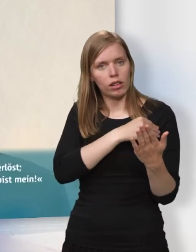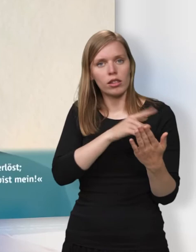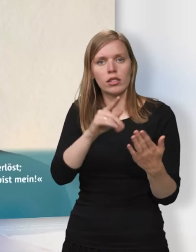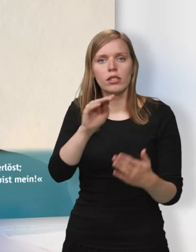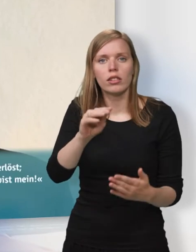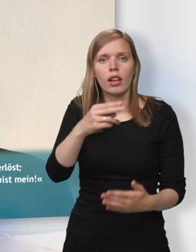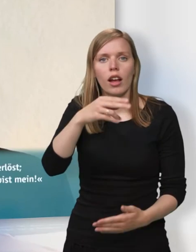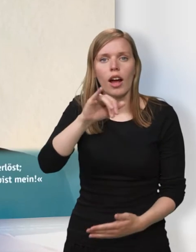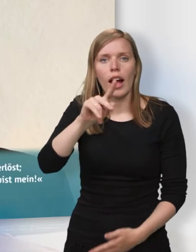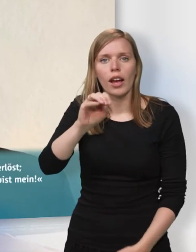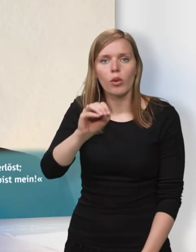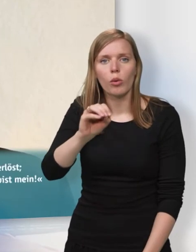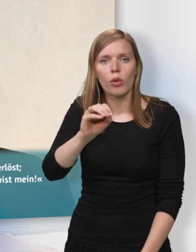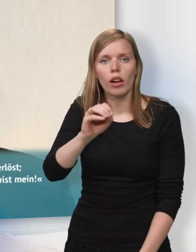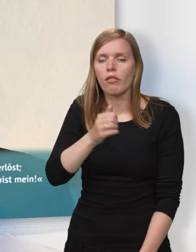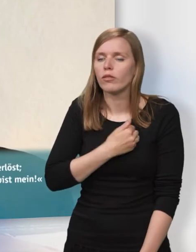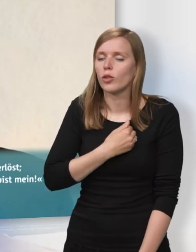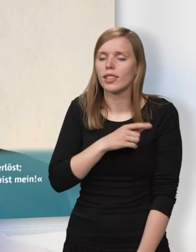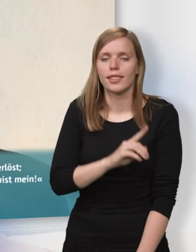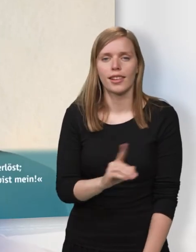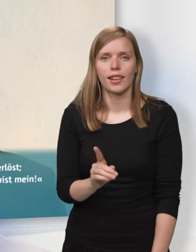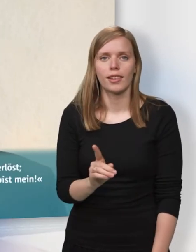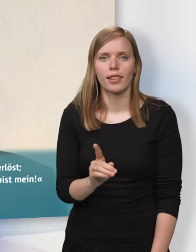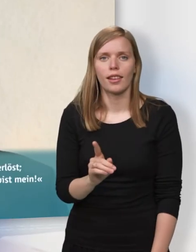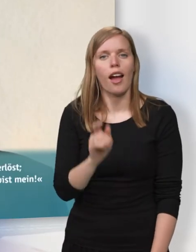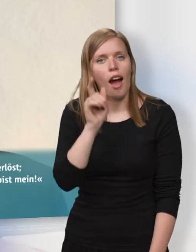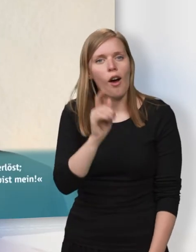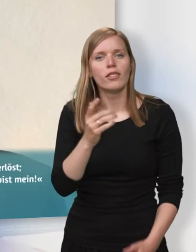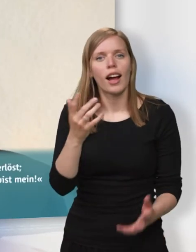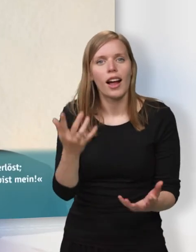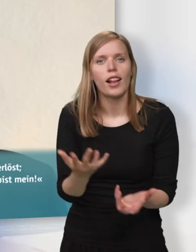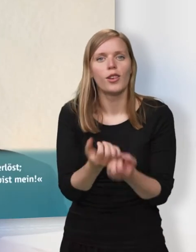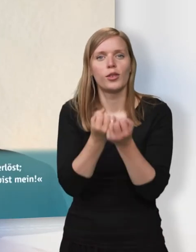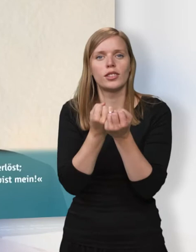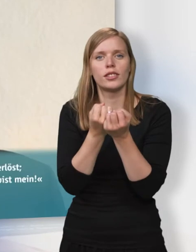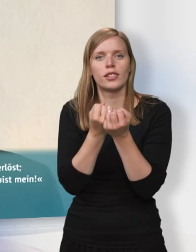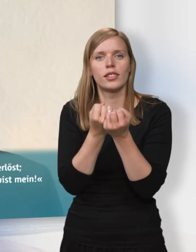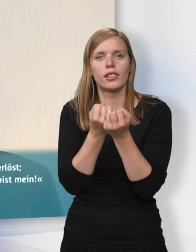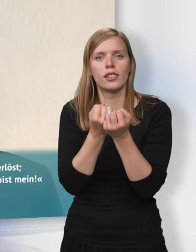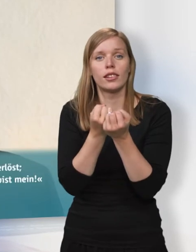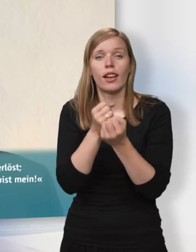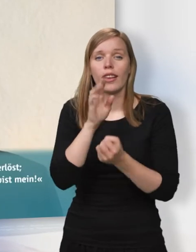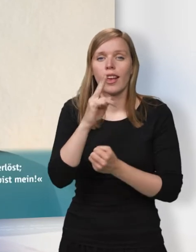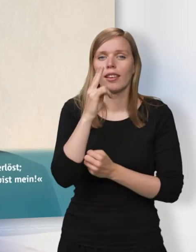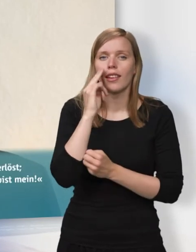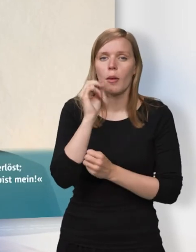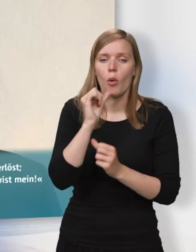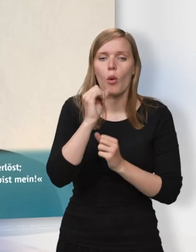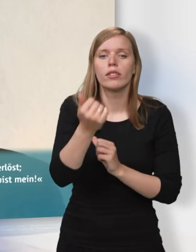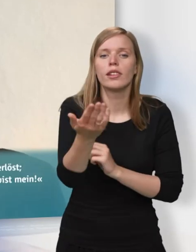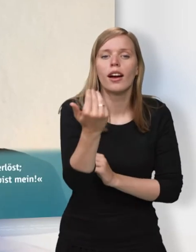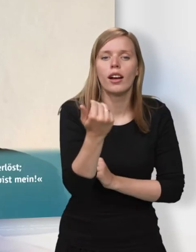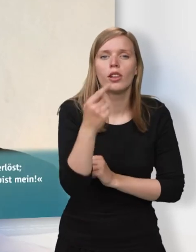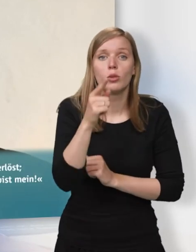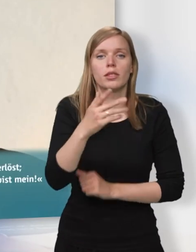fürchte dich nicht, denn ich habe dich erlöst. Ich habe dich bei deinem Namen gerufen, du